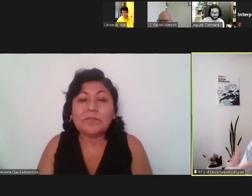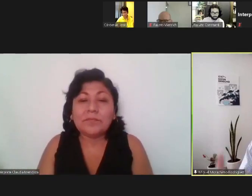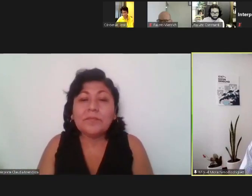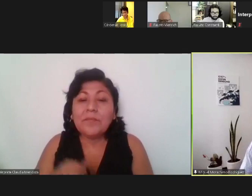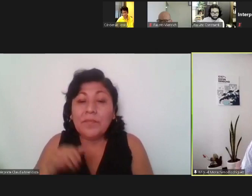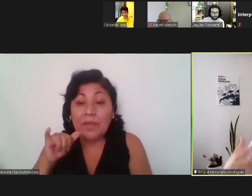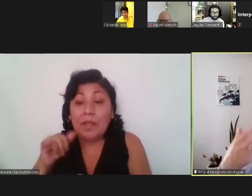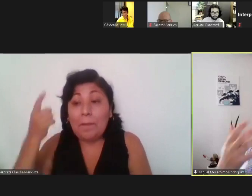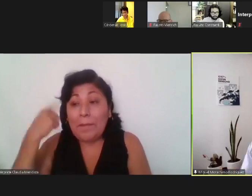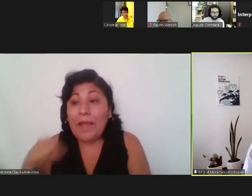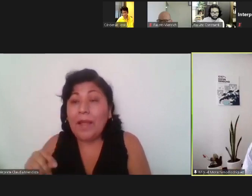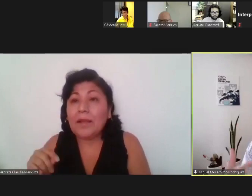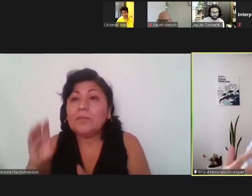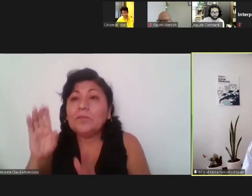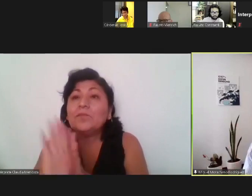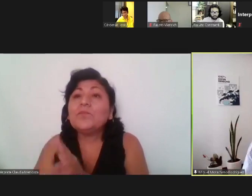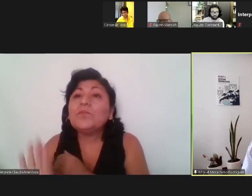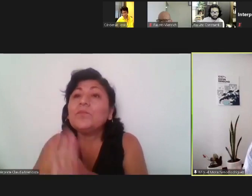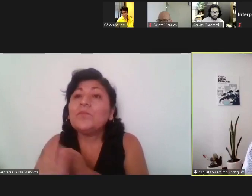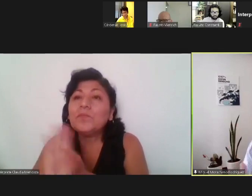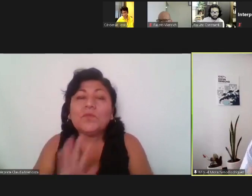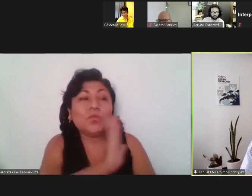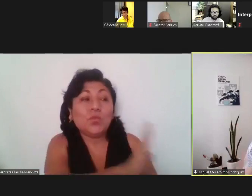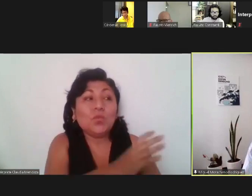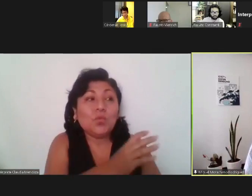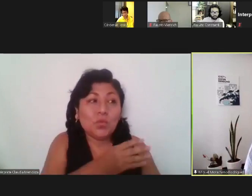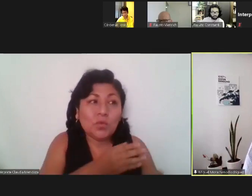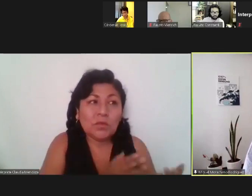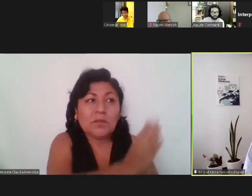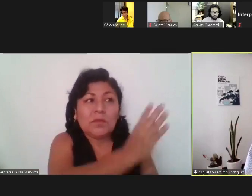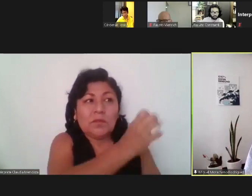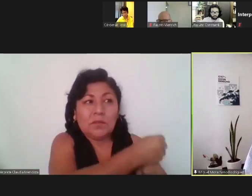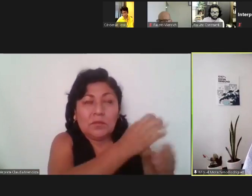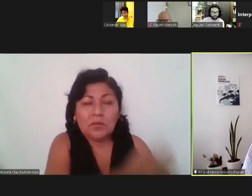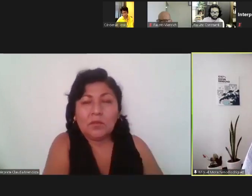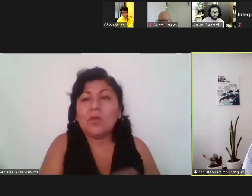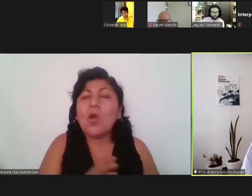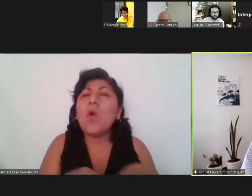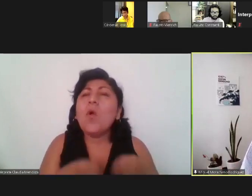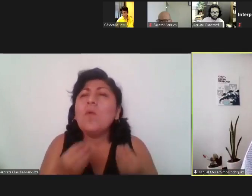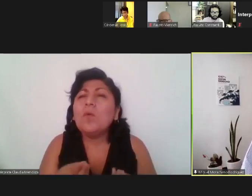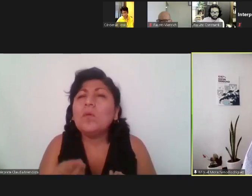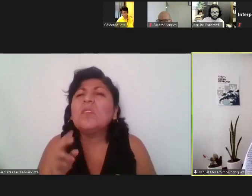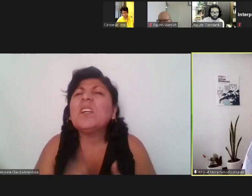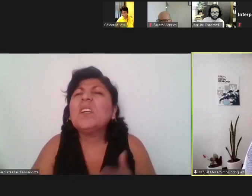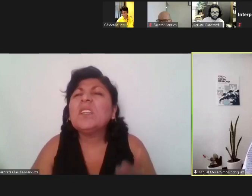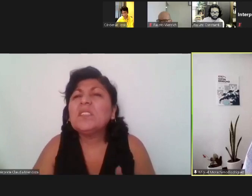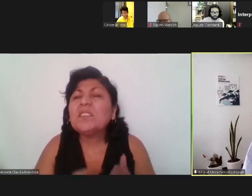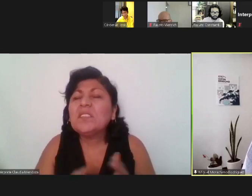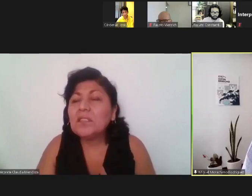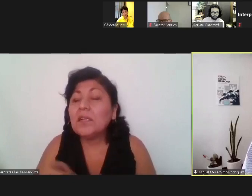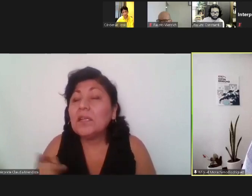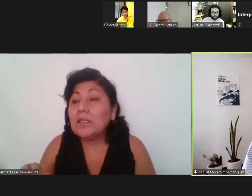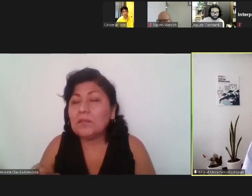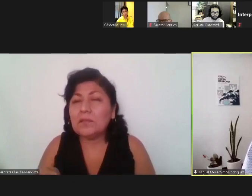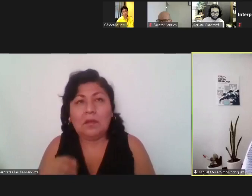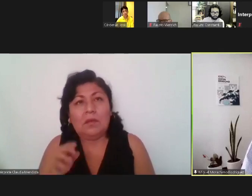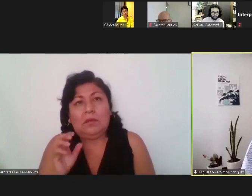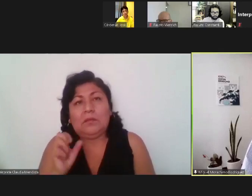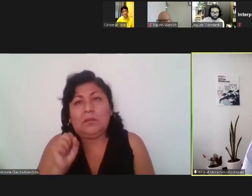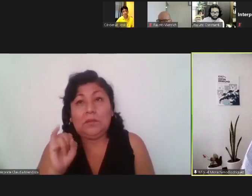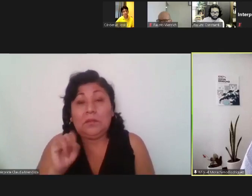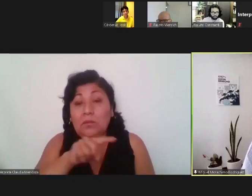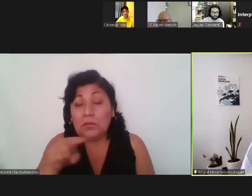la fotografía, el video y las imágenes. Entonces, ¿cómo funciona? Si ustedes quieren licenciar sus obras bajo Creative